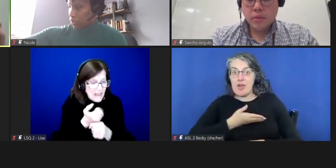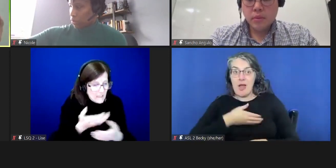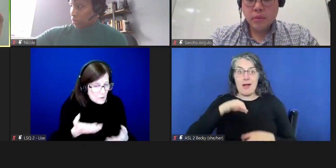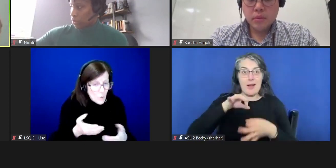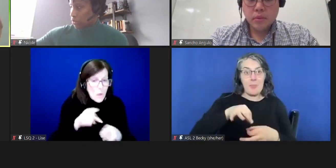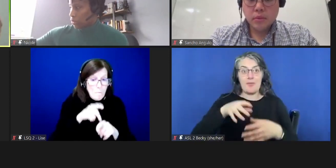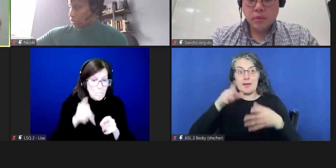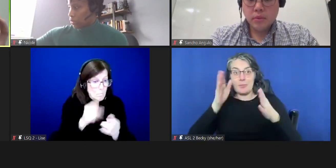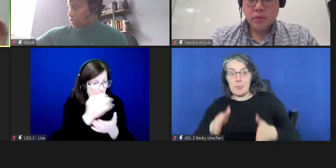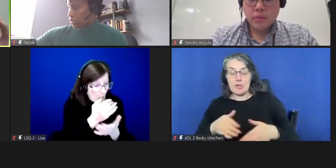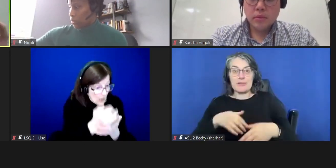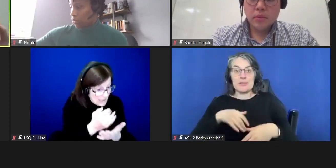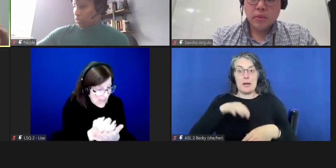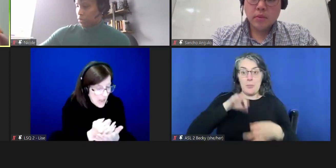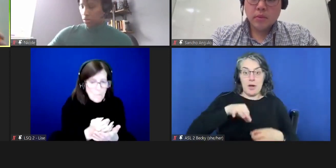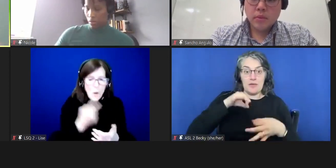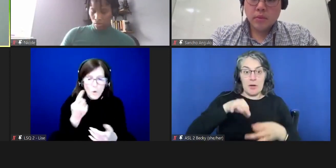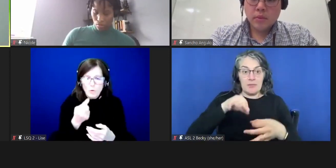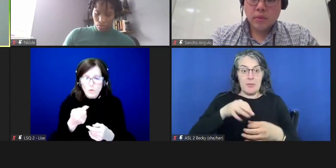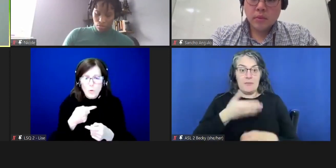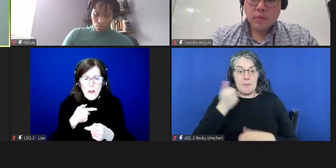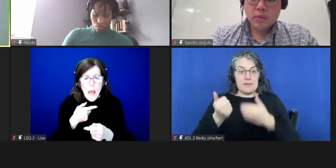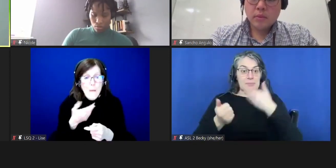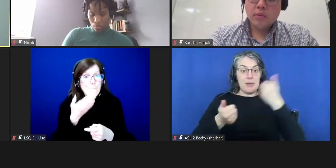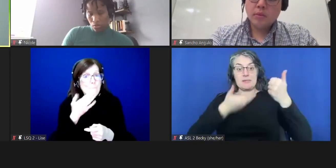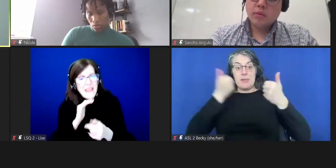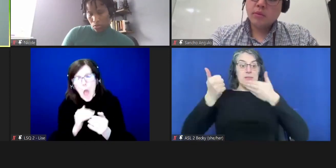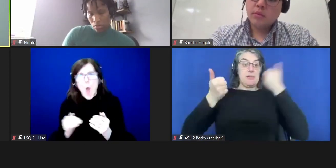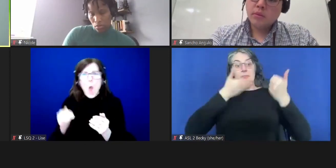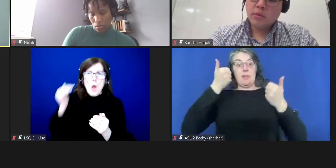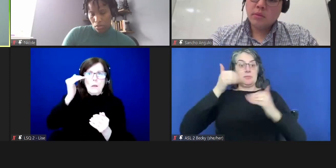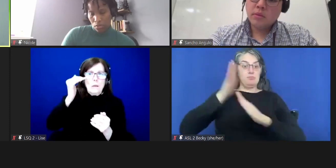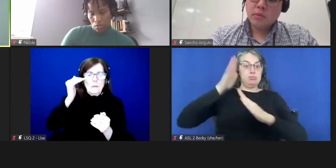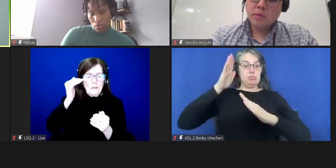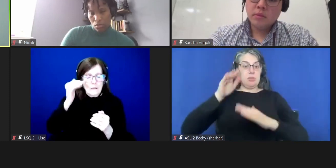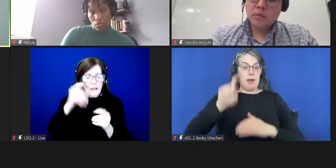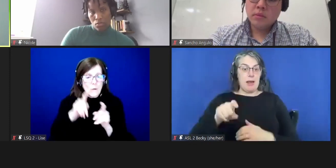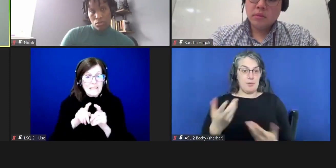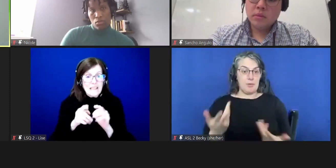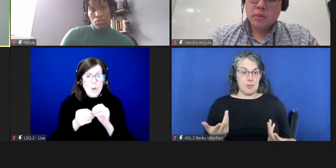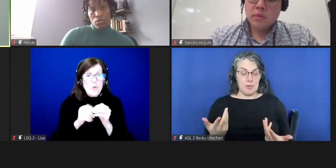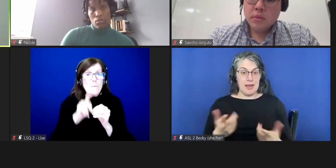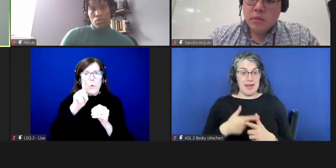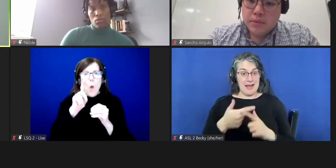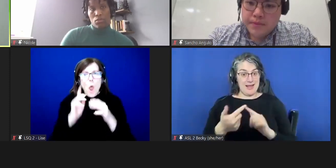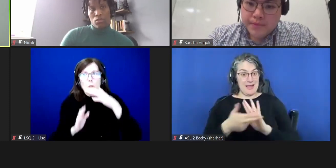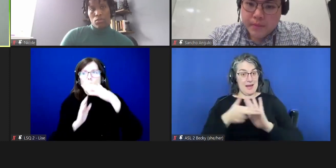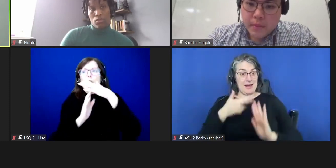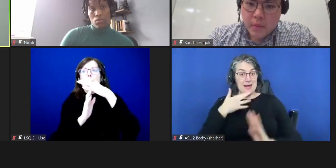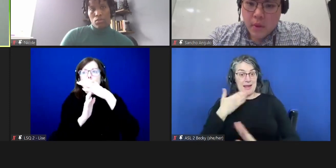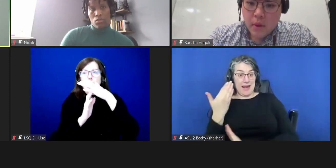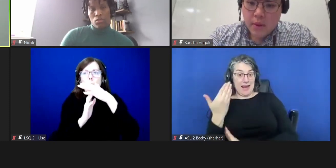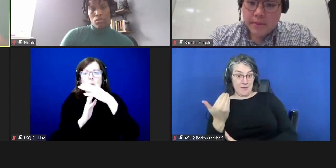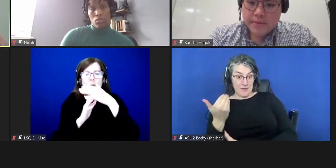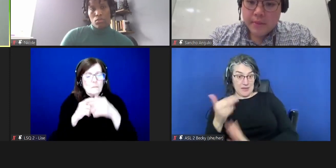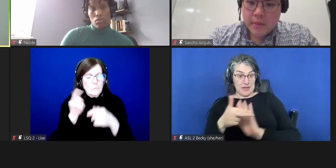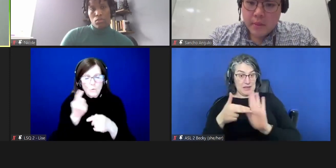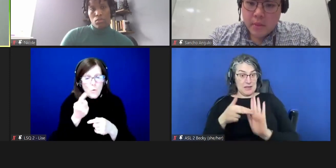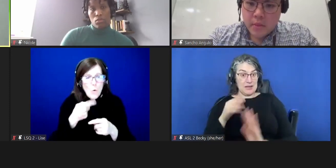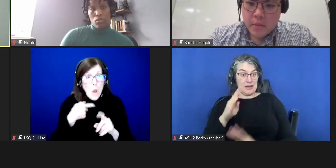être toujours la meilleure et la première. Et lorsque je suis tombé malade, les